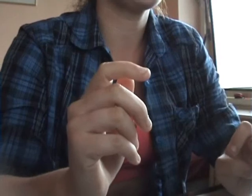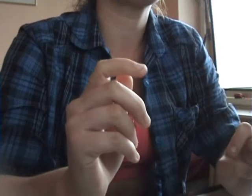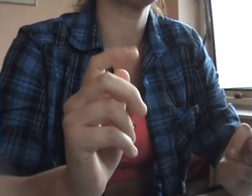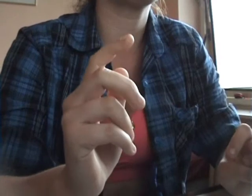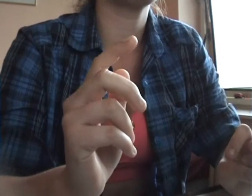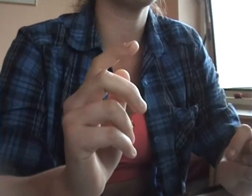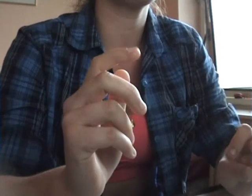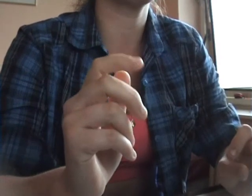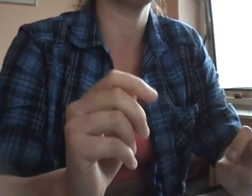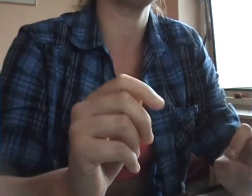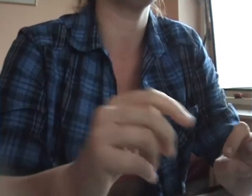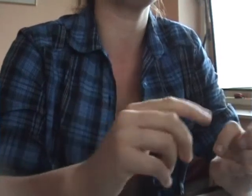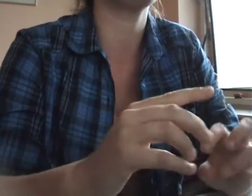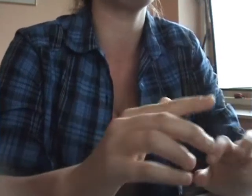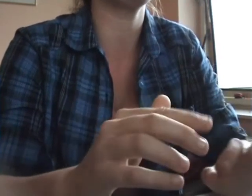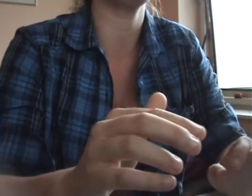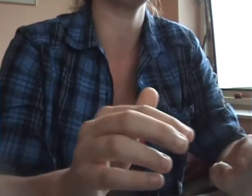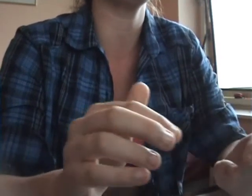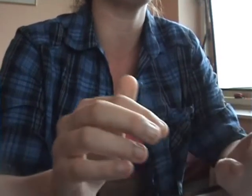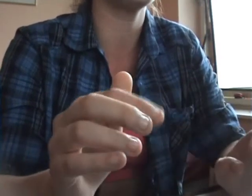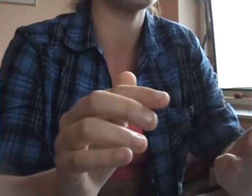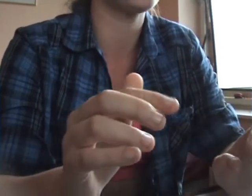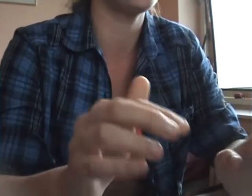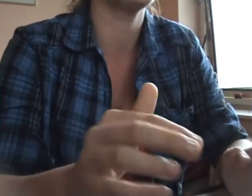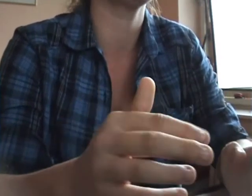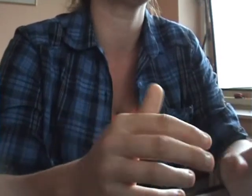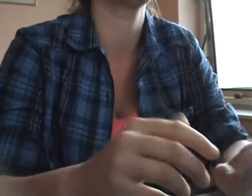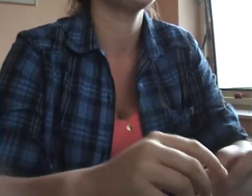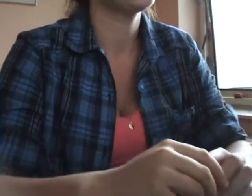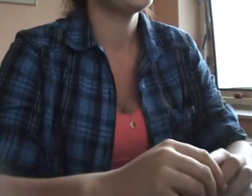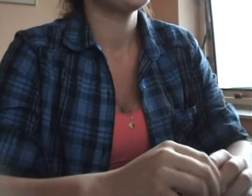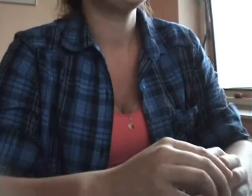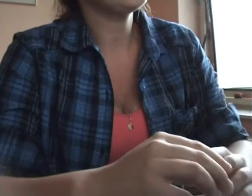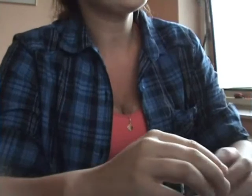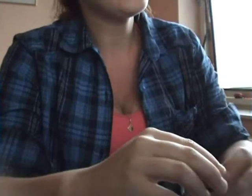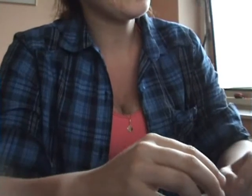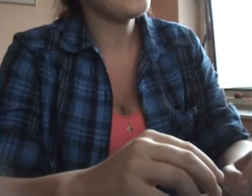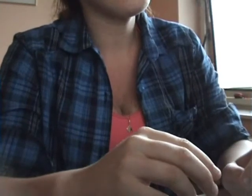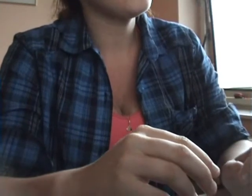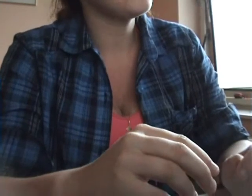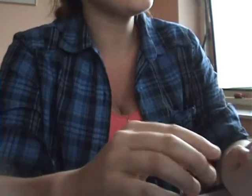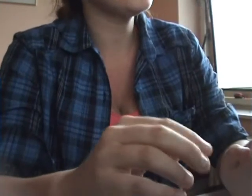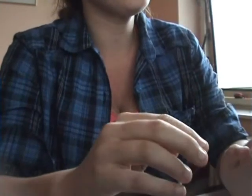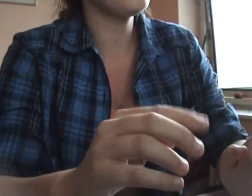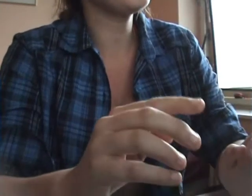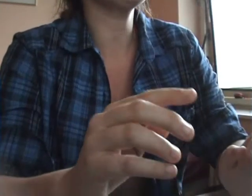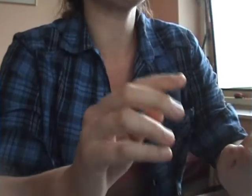ležím a